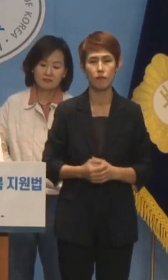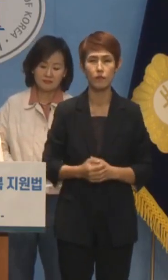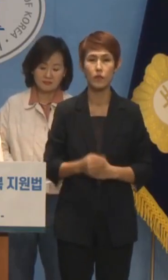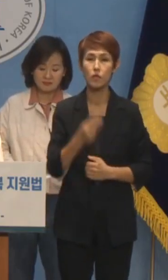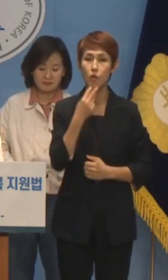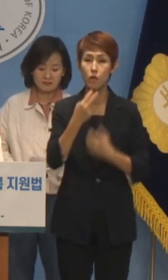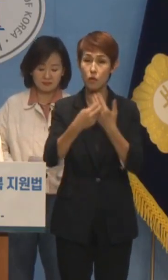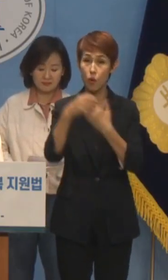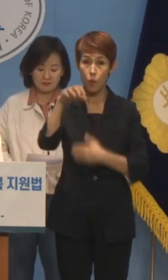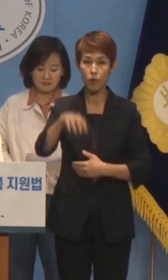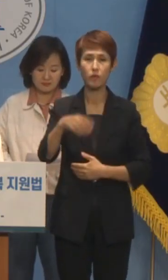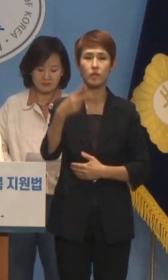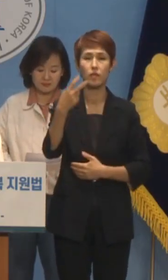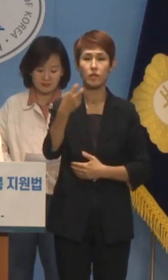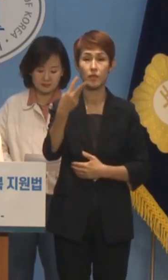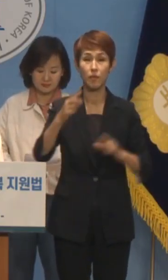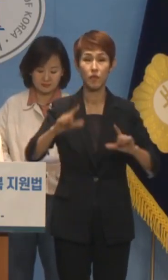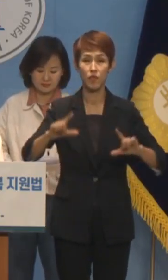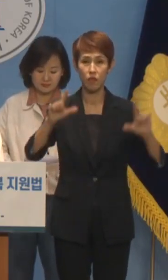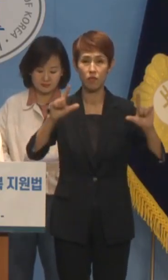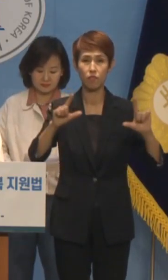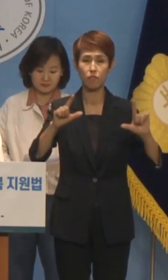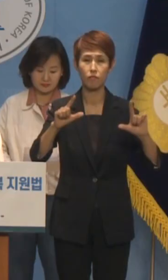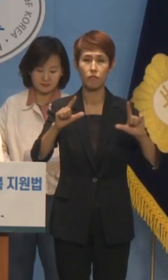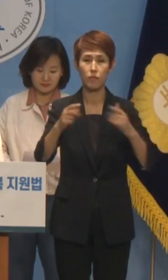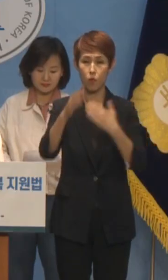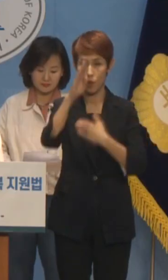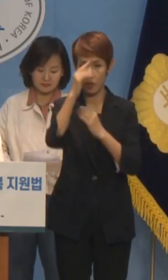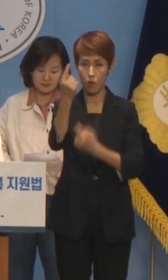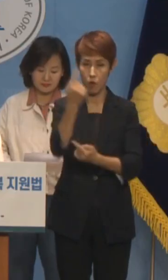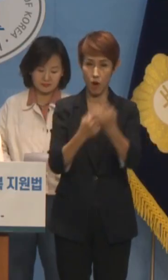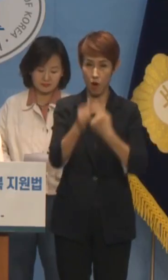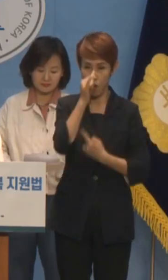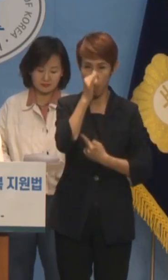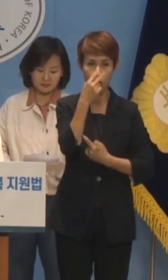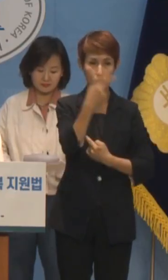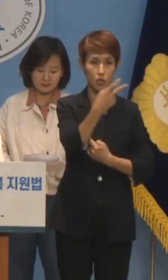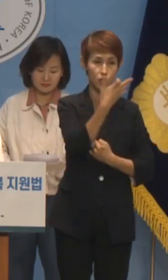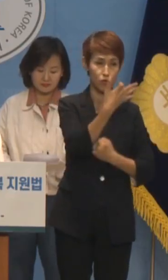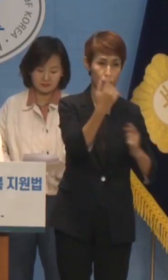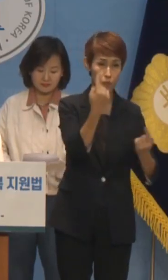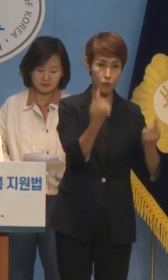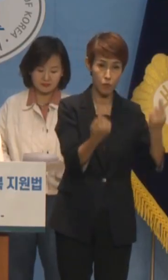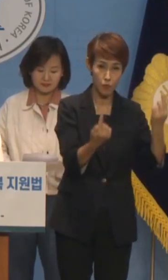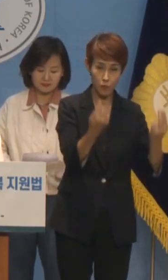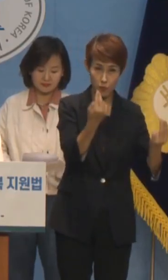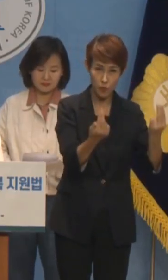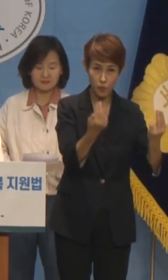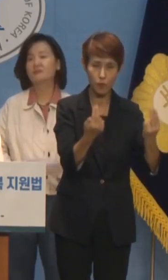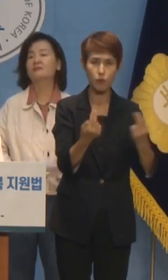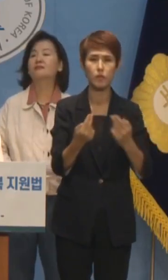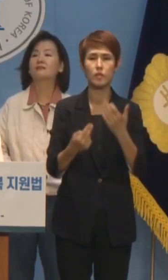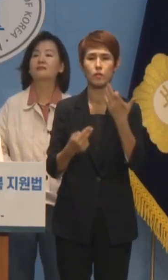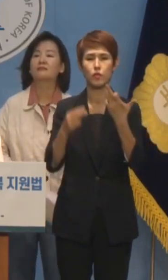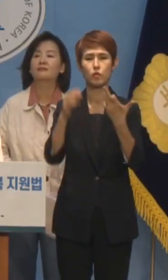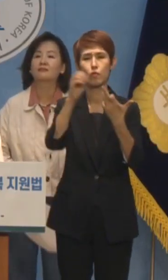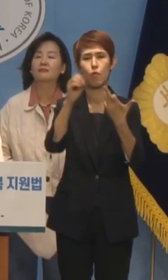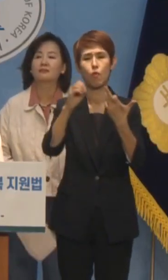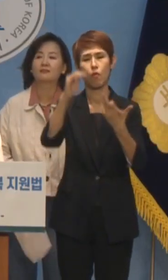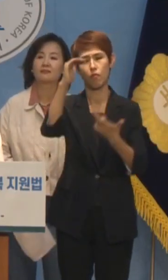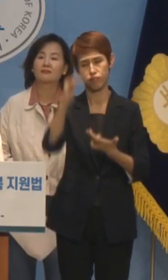경우 2023년 진료 실적은 2019년 대비 17% 감소하였고